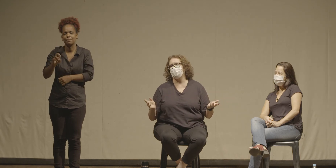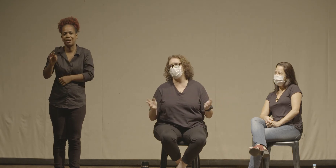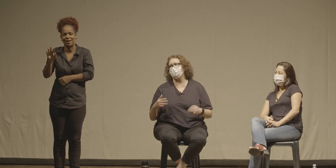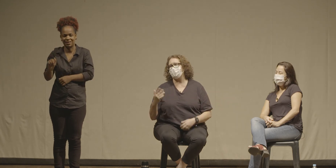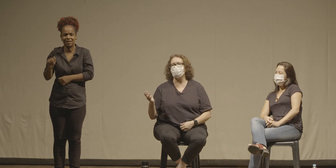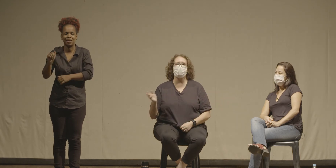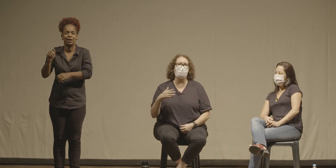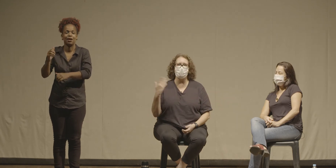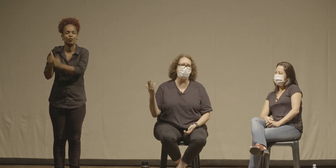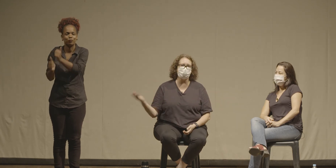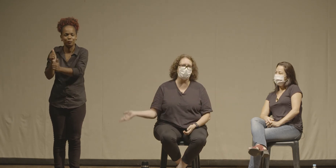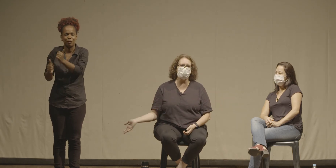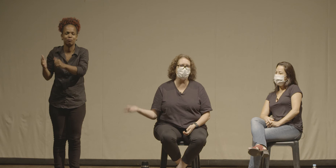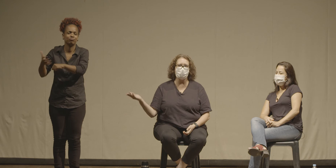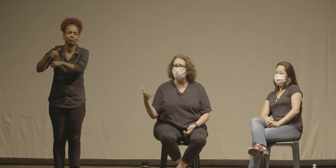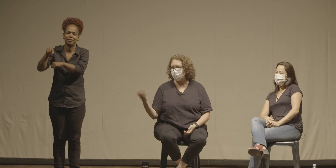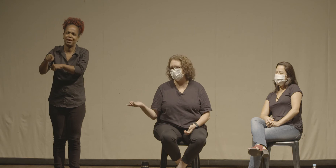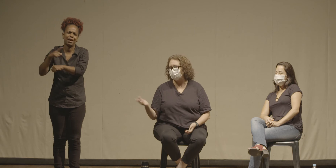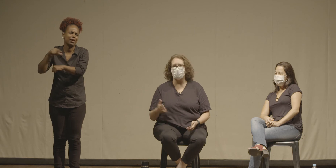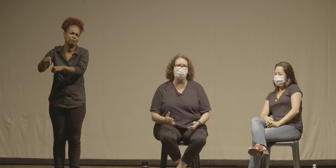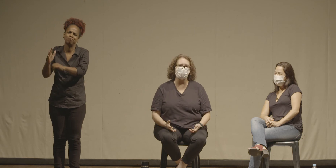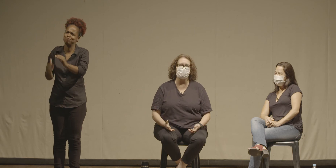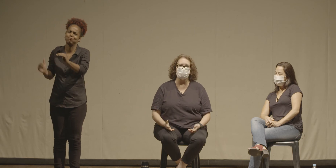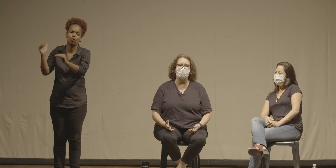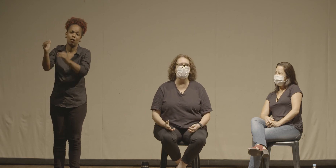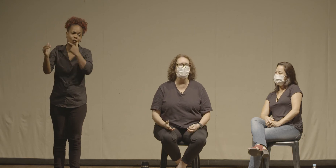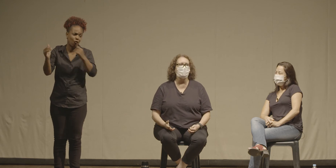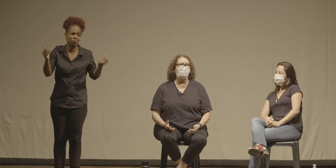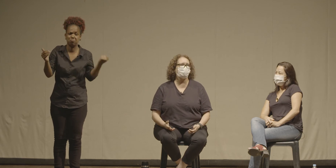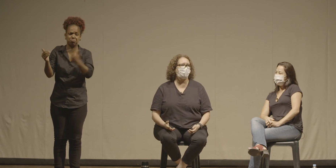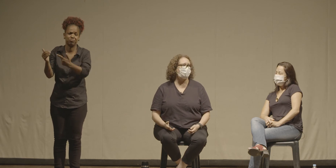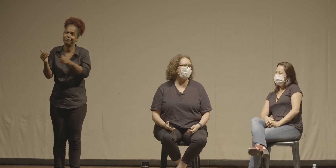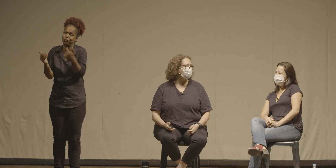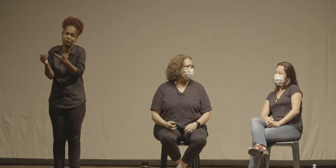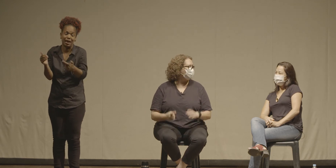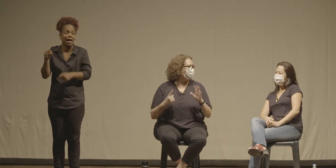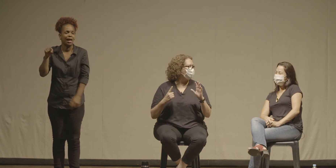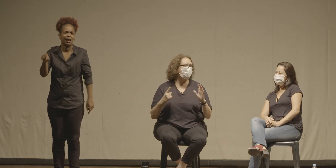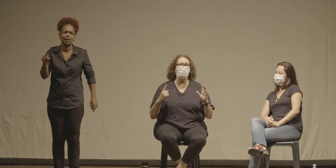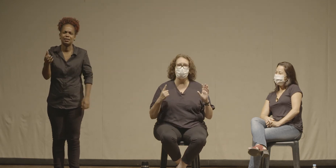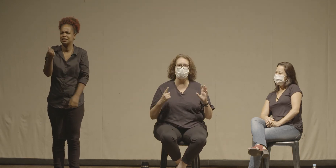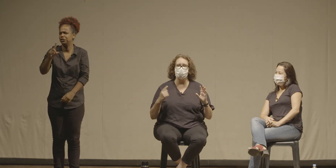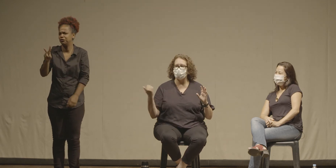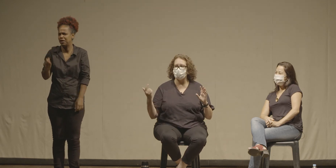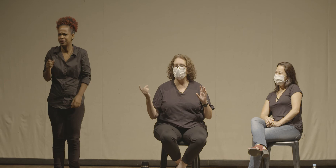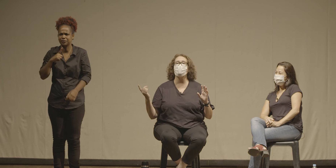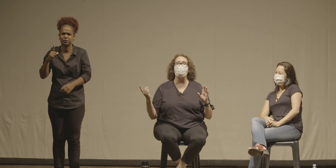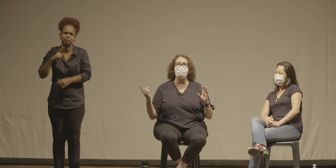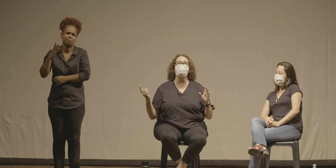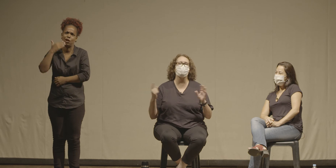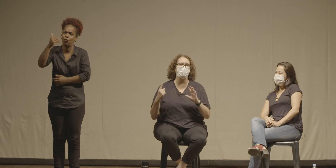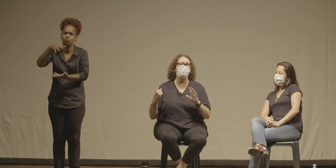que é uma sumidade que homem nenhum chega no dedão do pé da Marta, né? Ou seja, a mulher é 6 vezes a melhor do mundo.